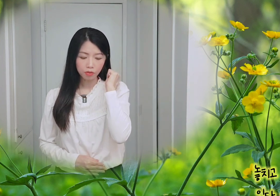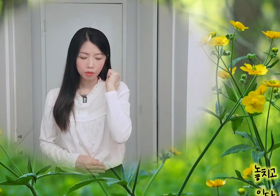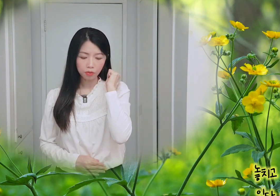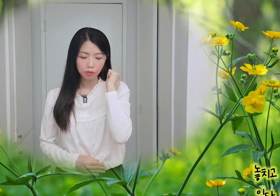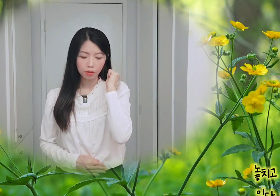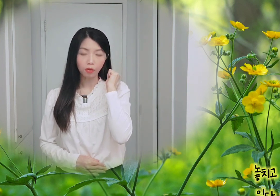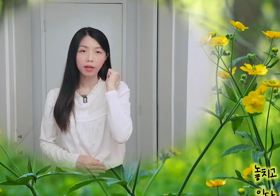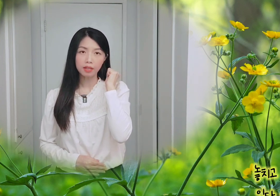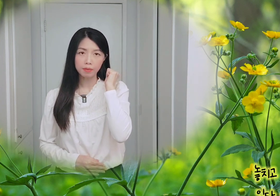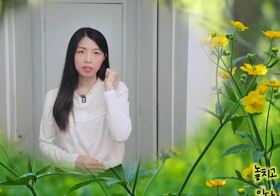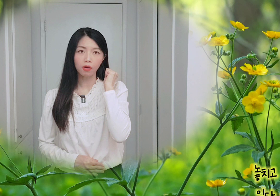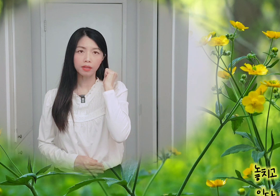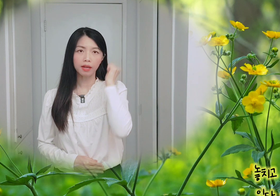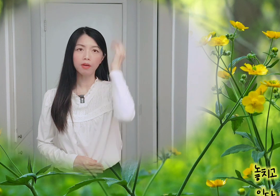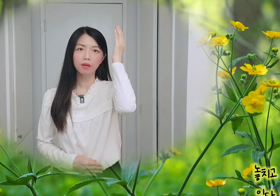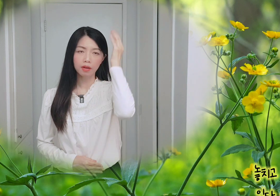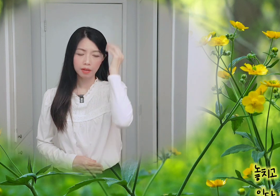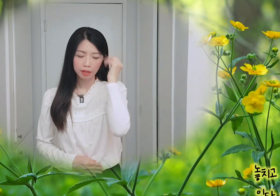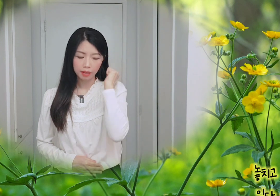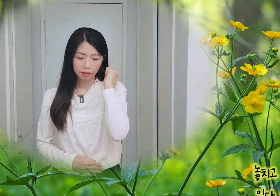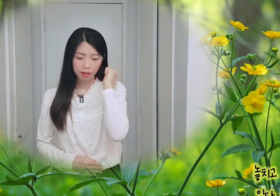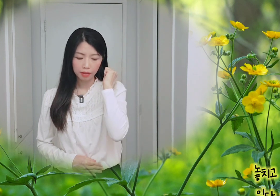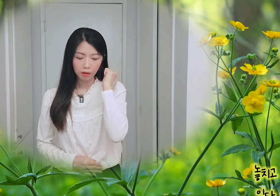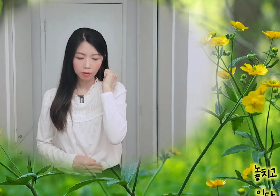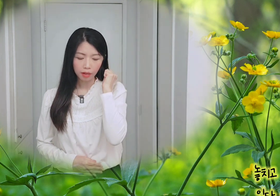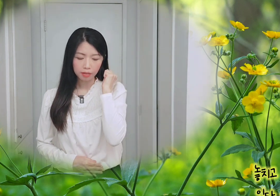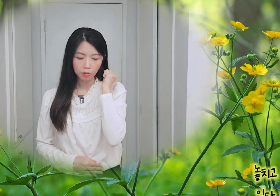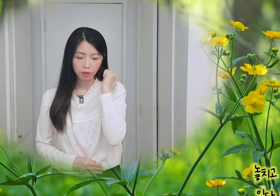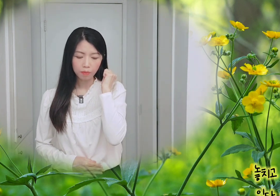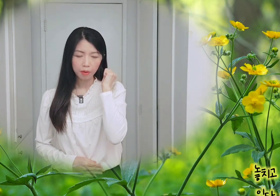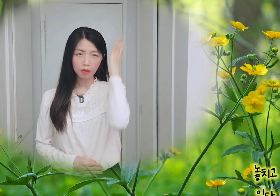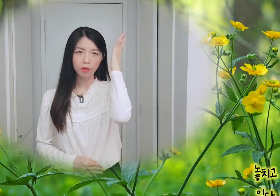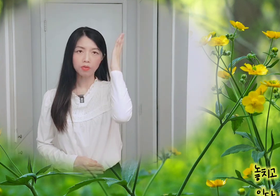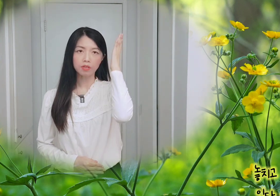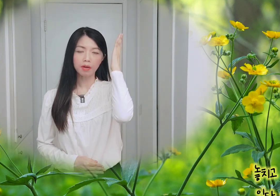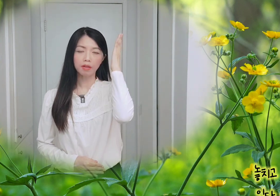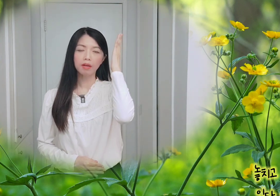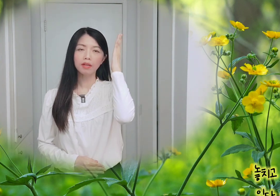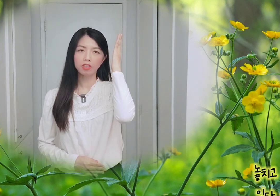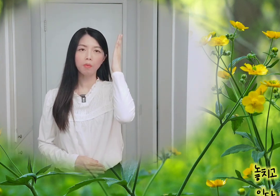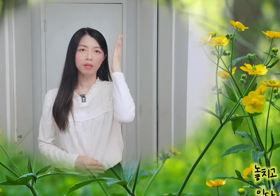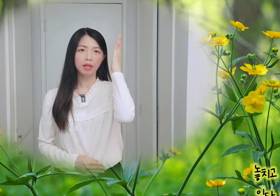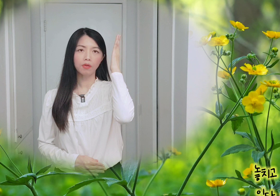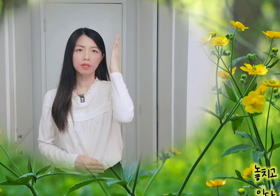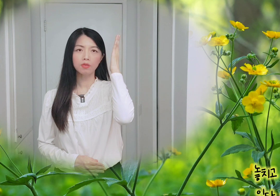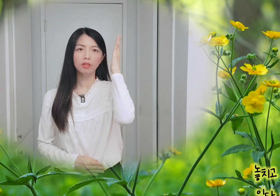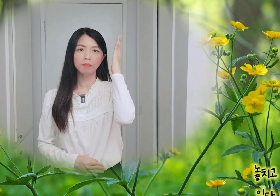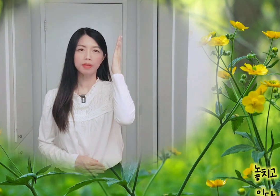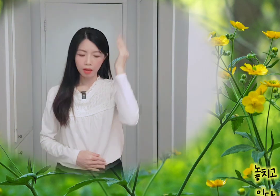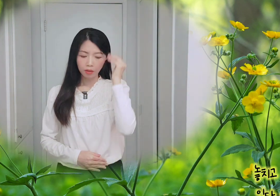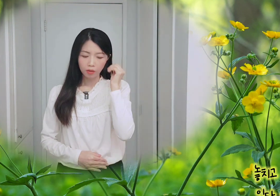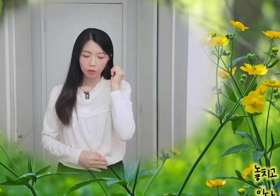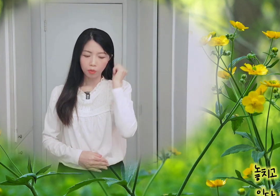한번 해주시고 여기까지 하시면 기억하다예요. 이 상태에서 다시 손을 펴서 올려주시면 잊어버리다 라고 하는 뜻의